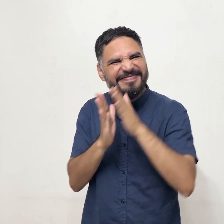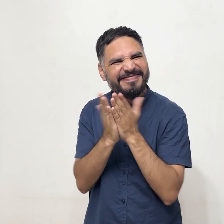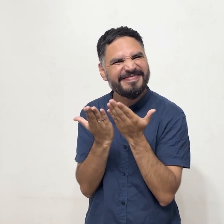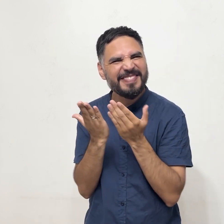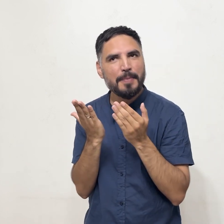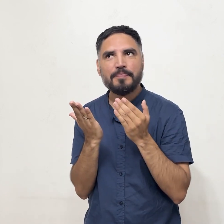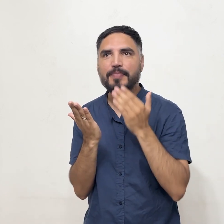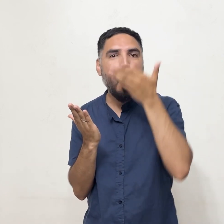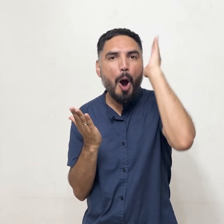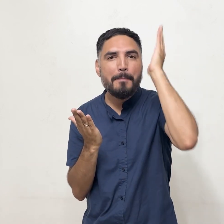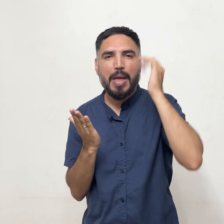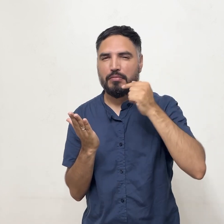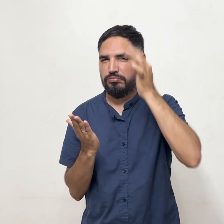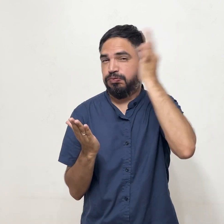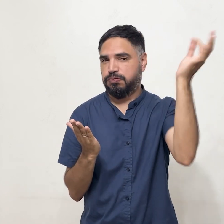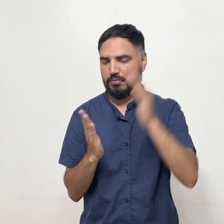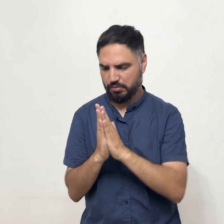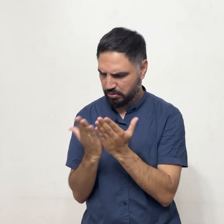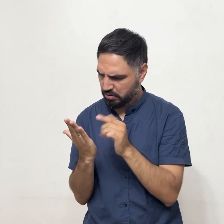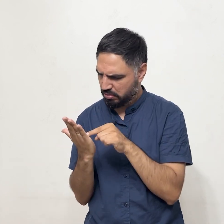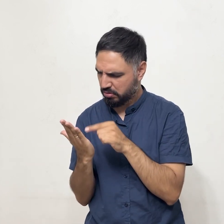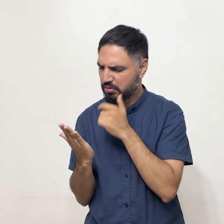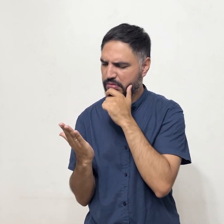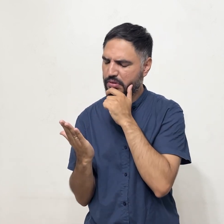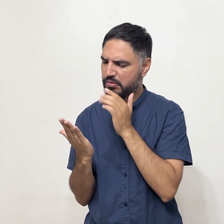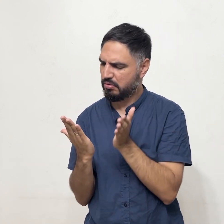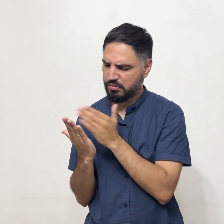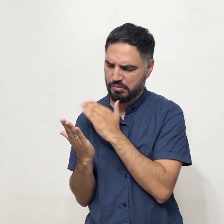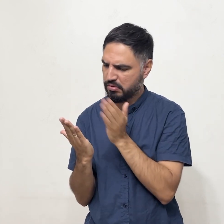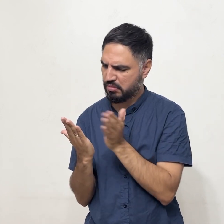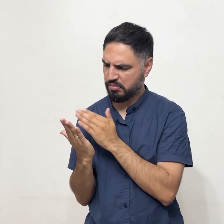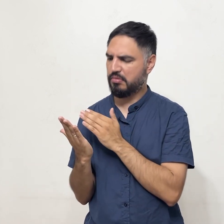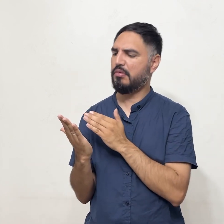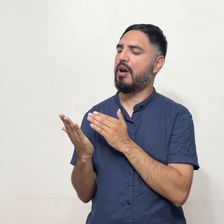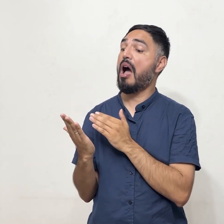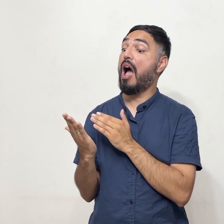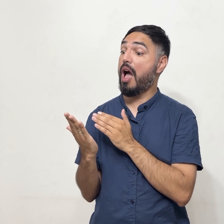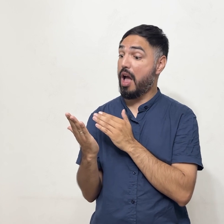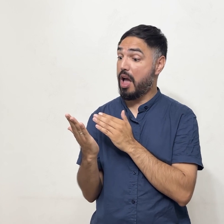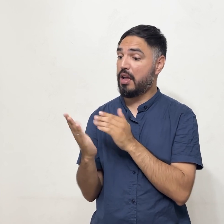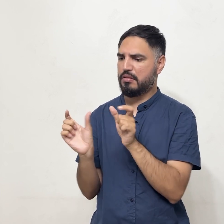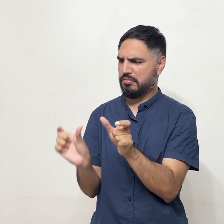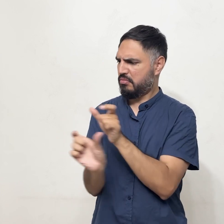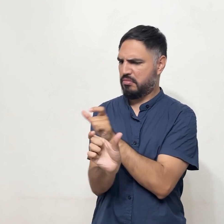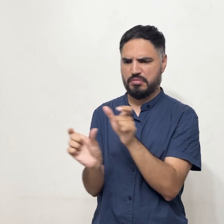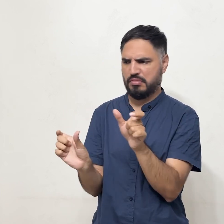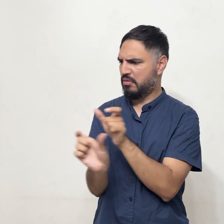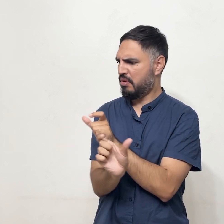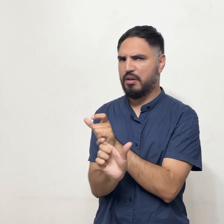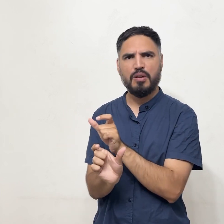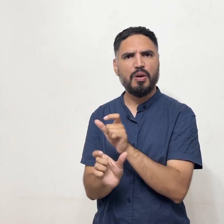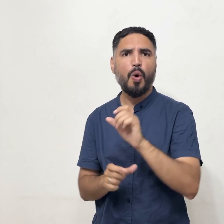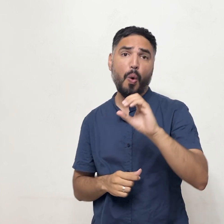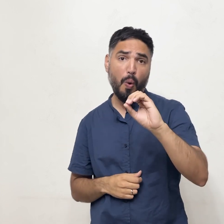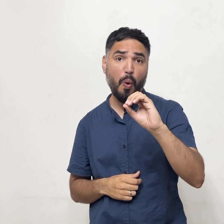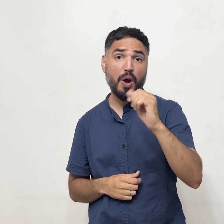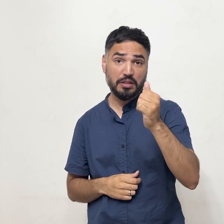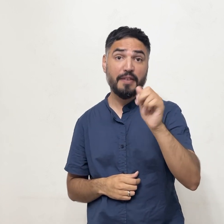algunos libros sobre gramática escritos por autores reconocidos en Estados Unidos. Y allí encontré que se mencionaban tres